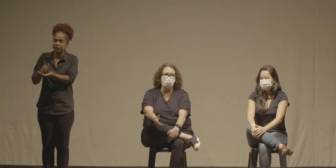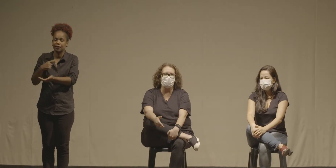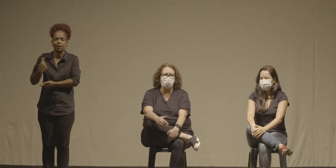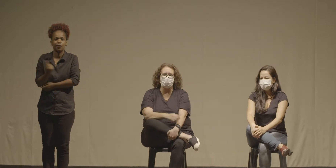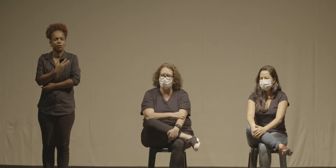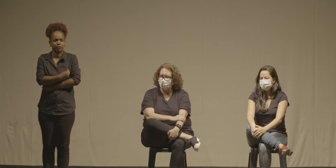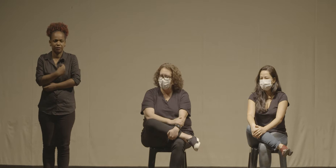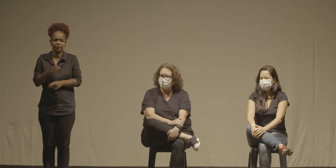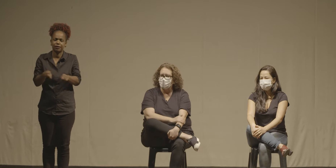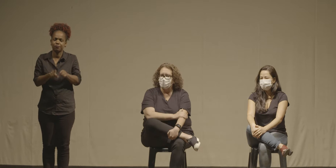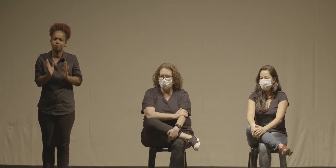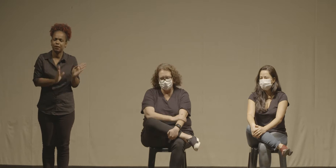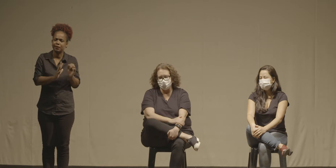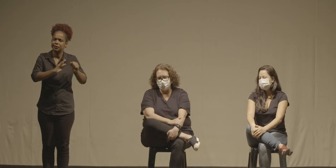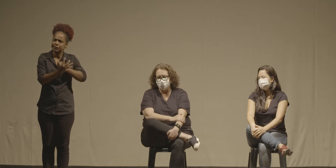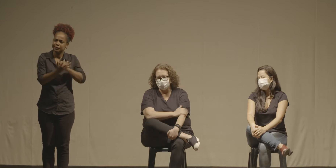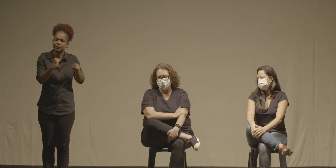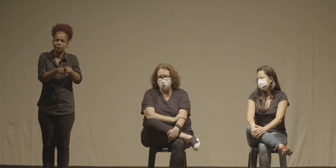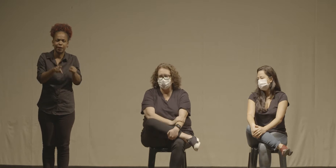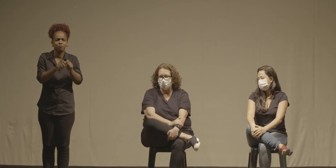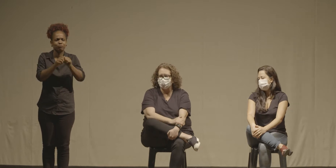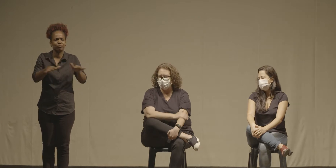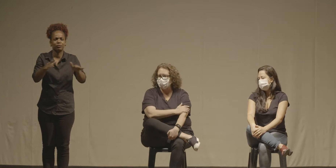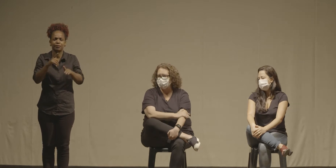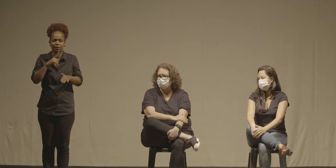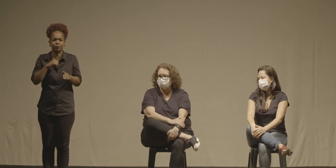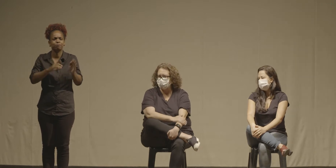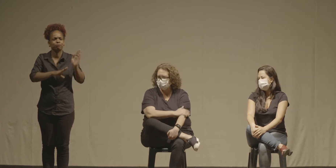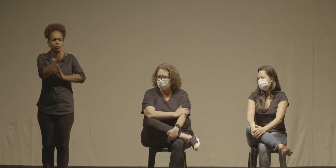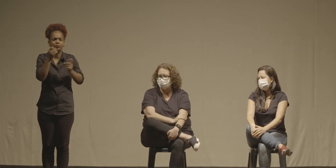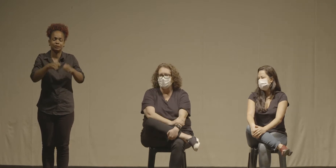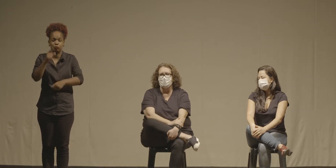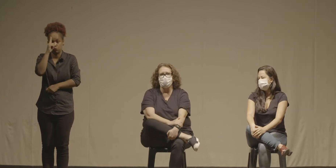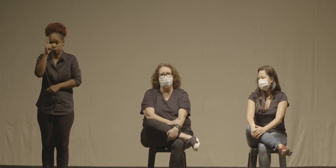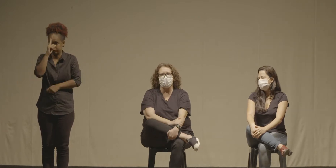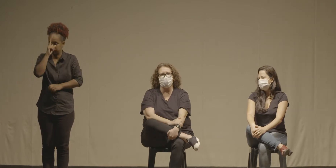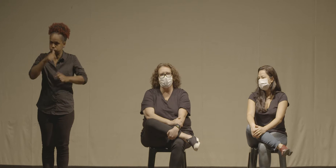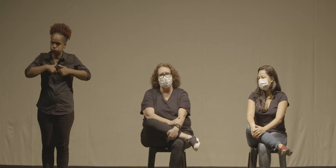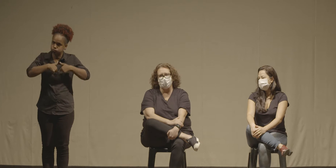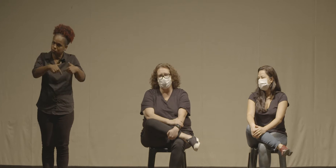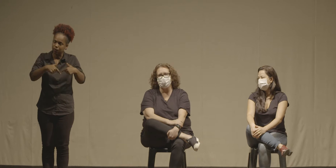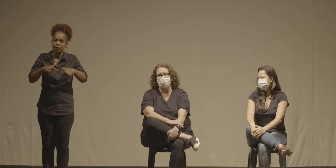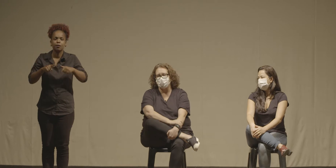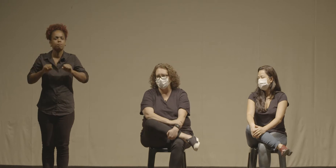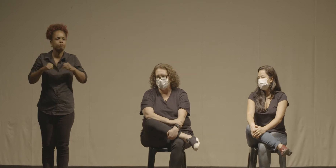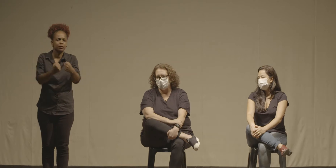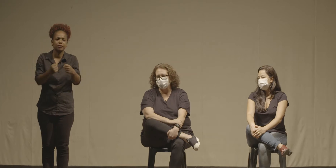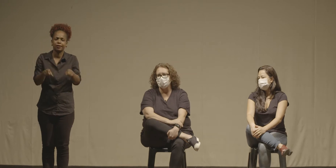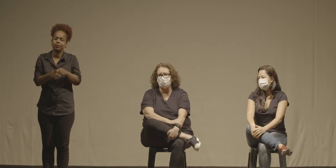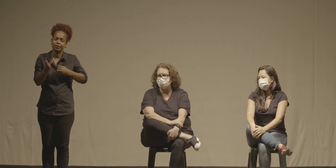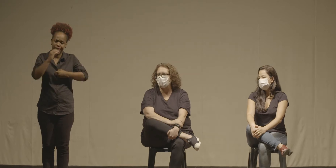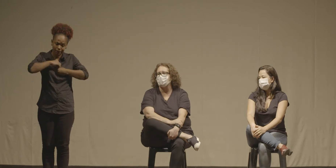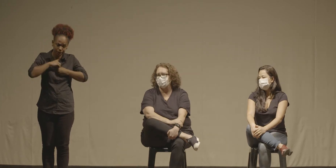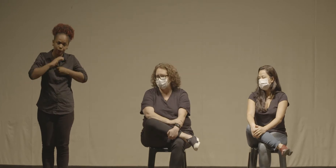vida hoje com essa pandemia exatamente isso, né? Superação todos os dias, uma superação interna,